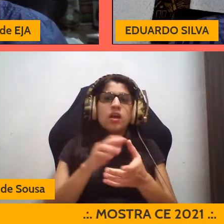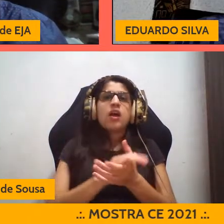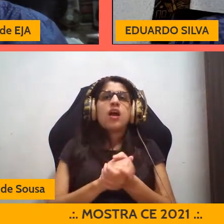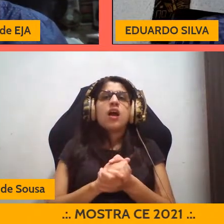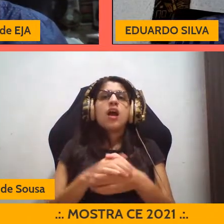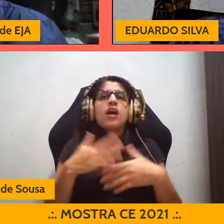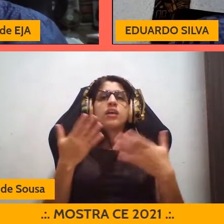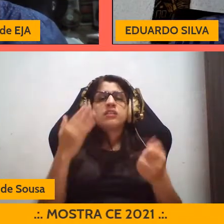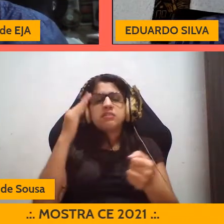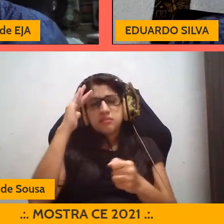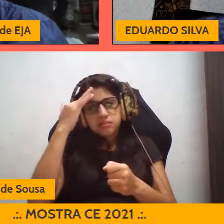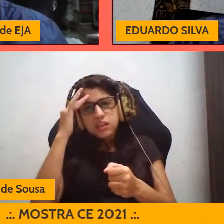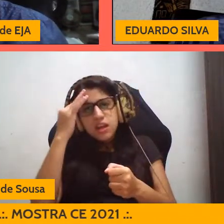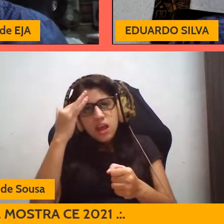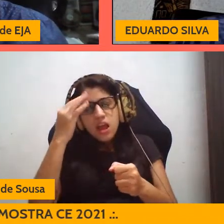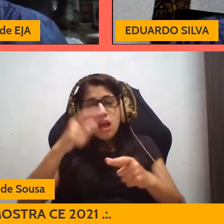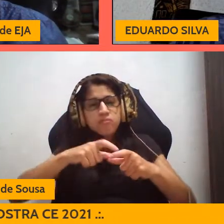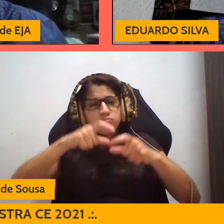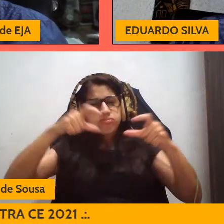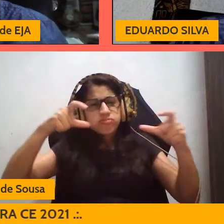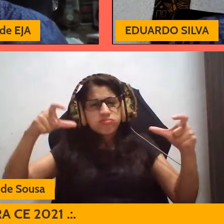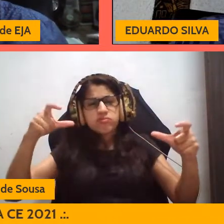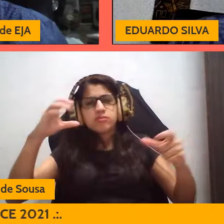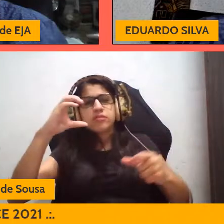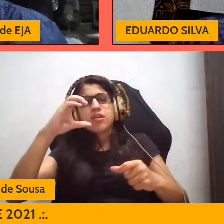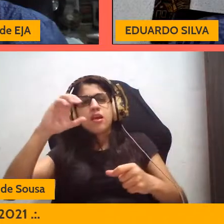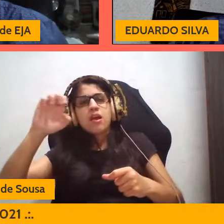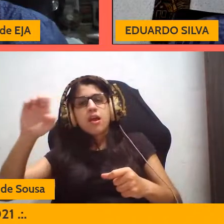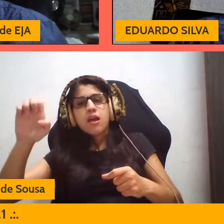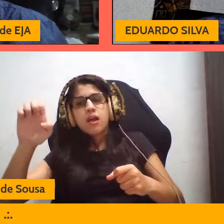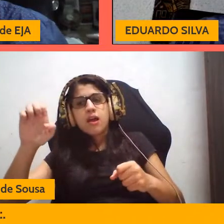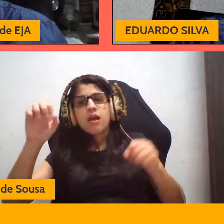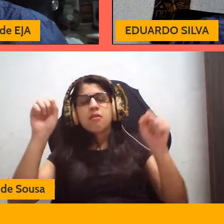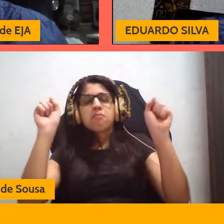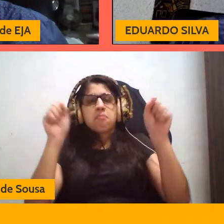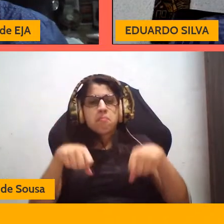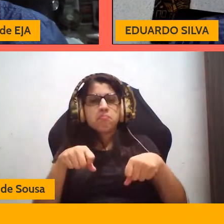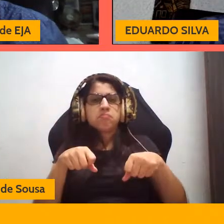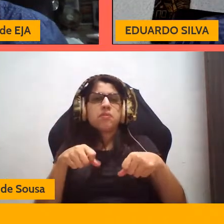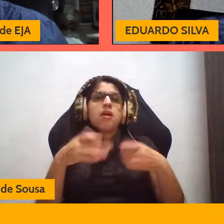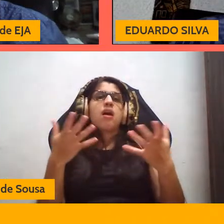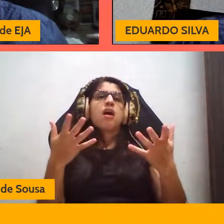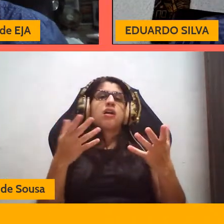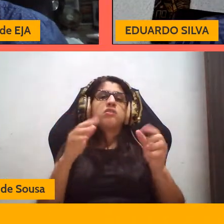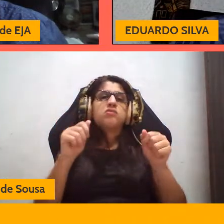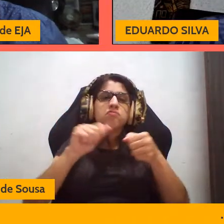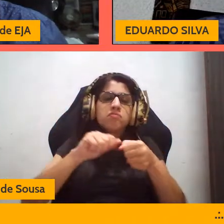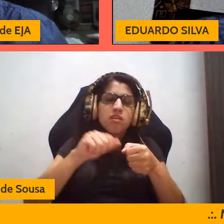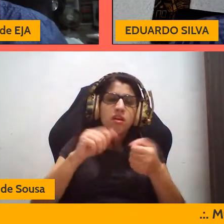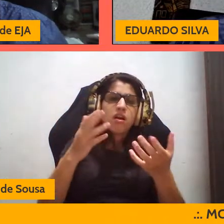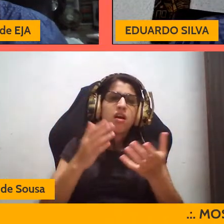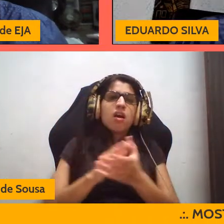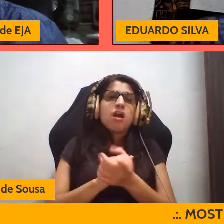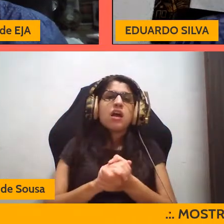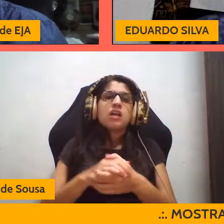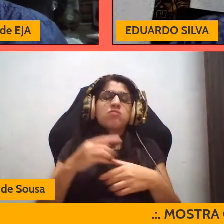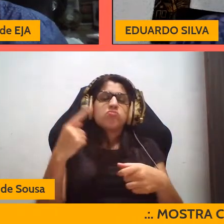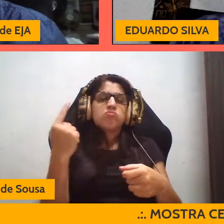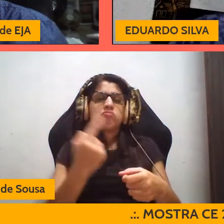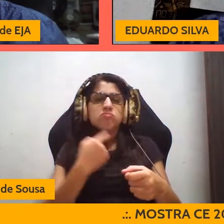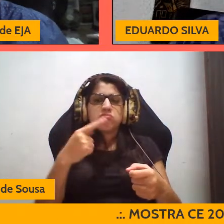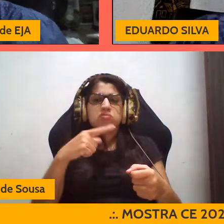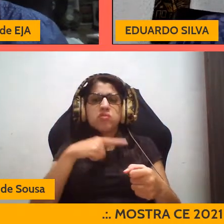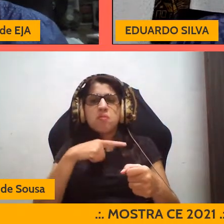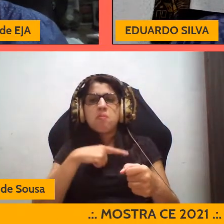CE é capaz de fazer. Né, no Centro de Educação, nós temos um potencial que é